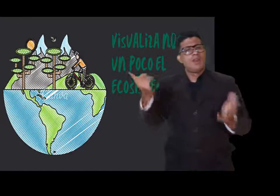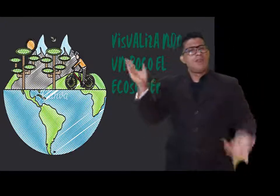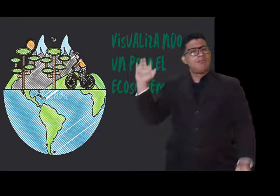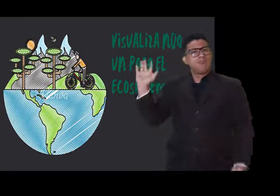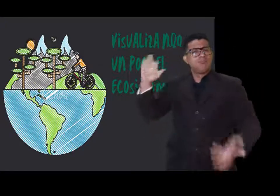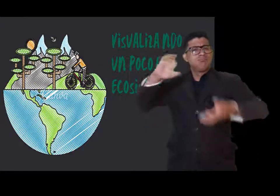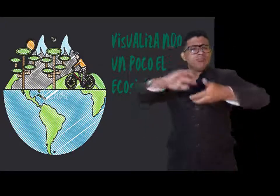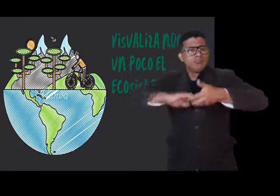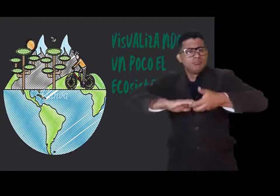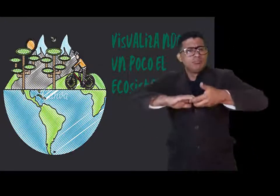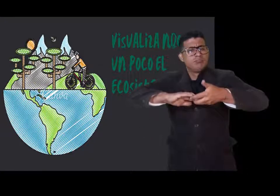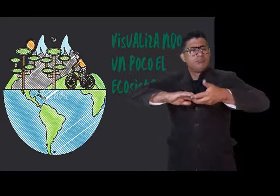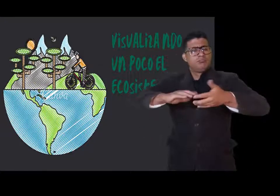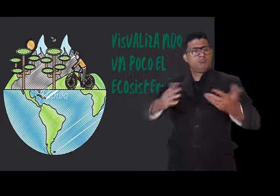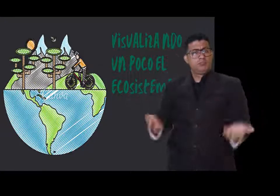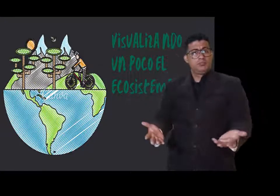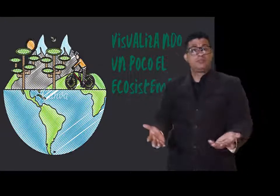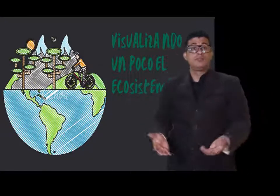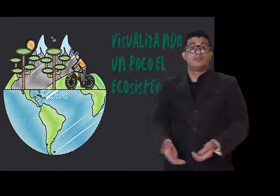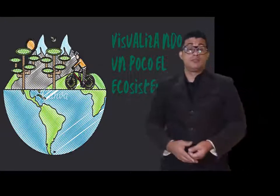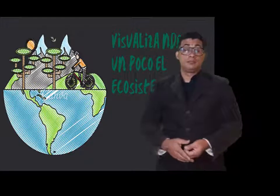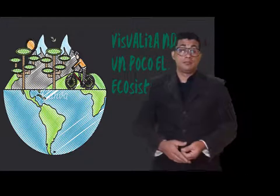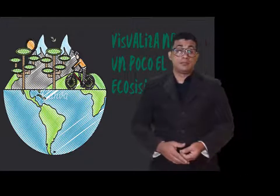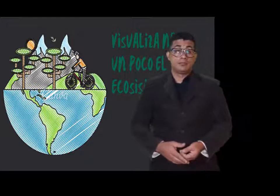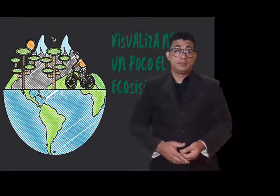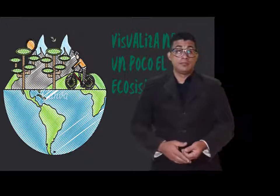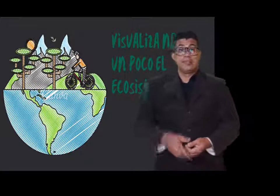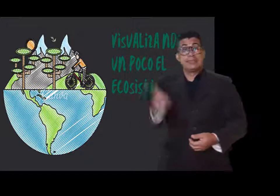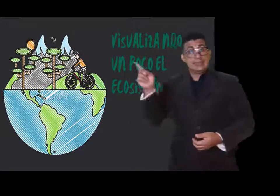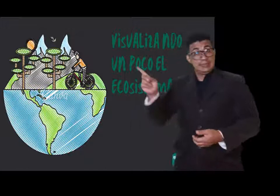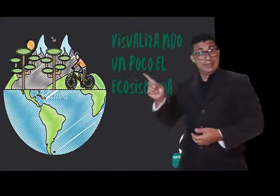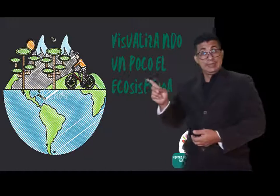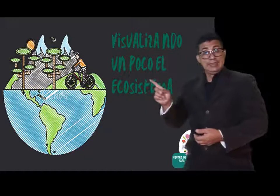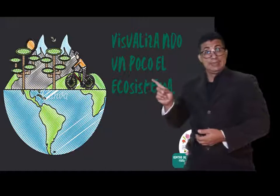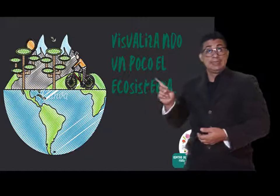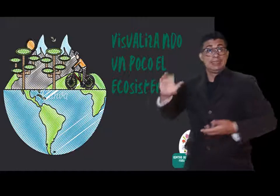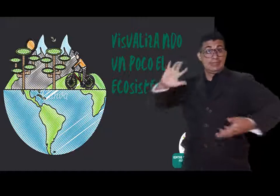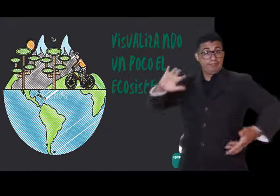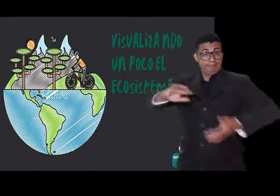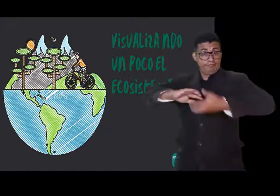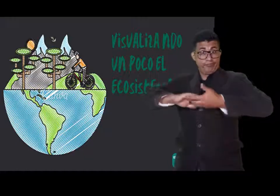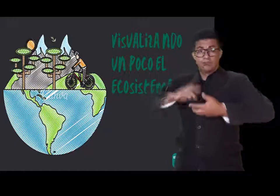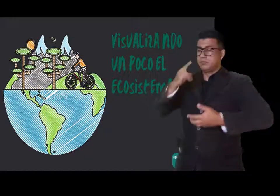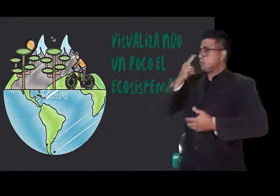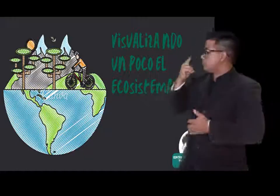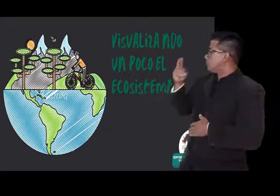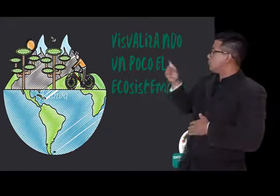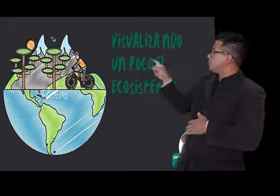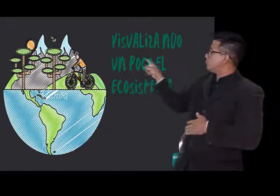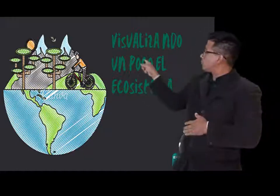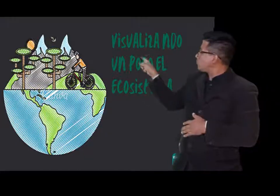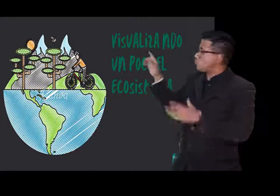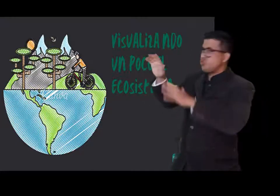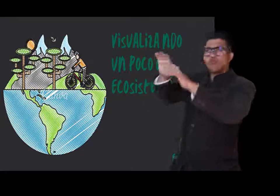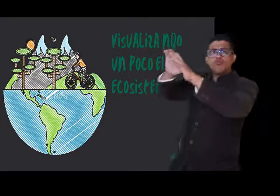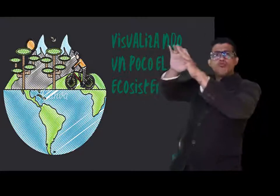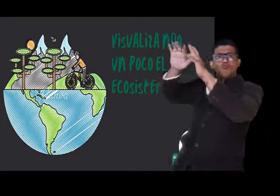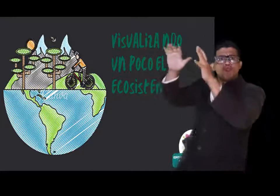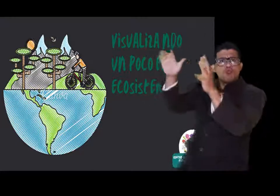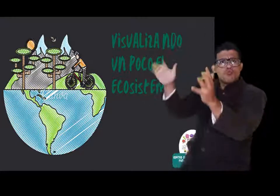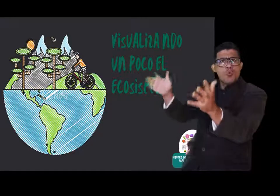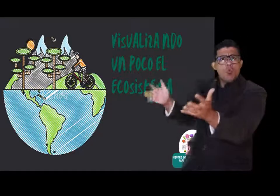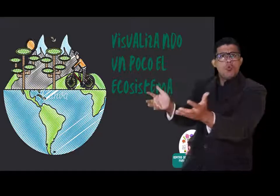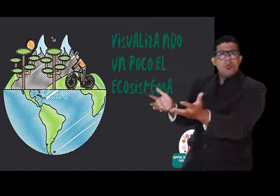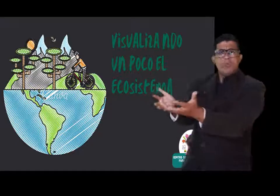qué alude un ecosistema? Bueno, un ecosistema, como pueden ver allí en la imagen